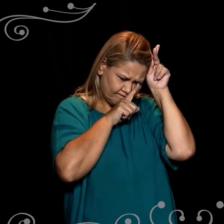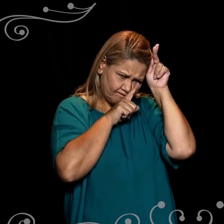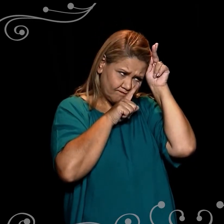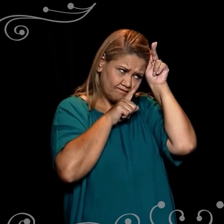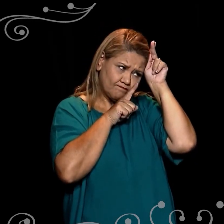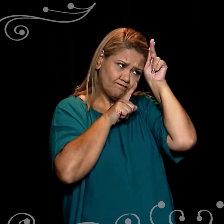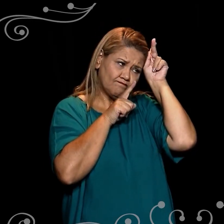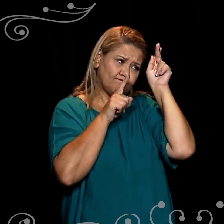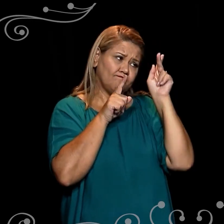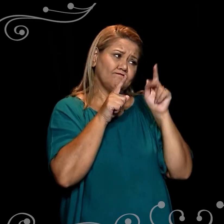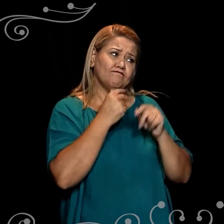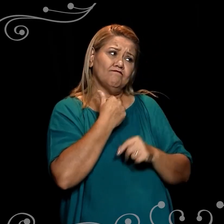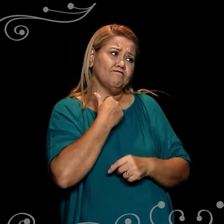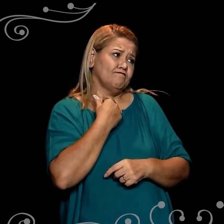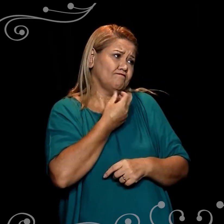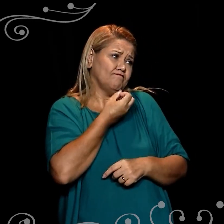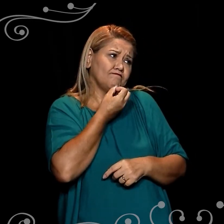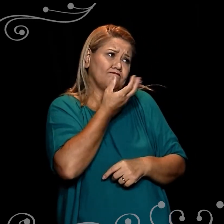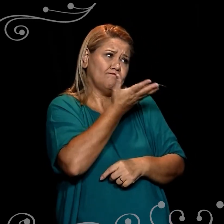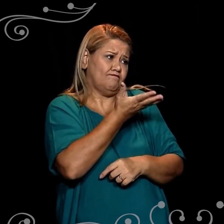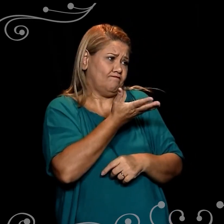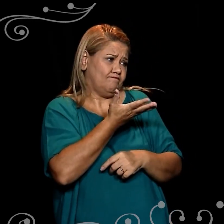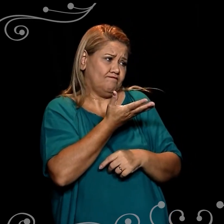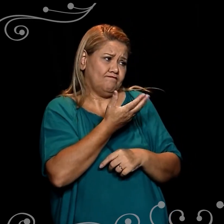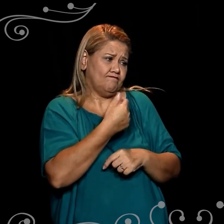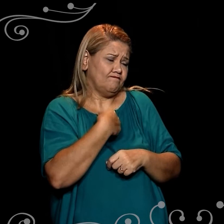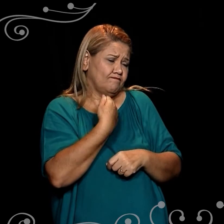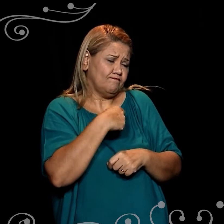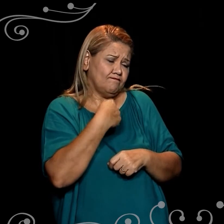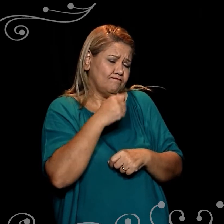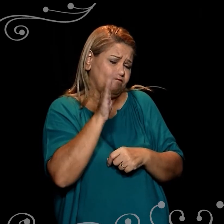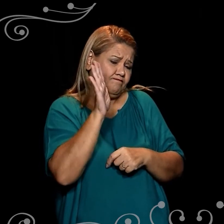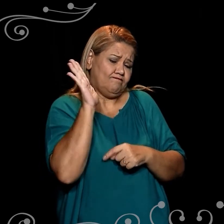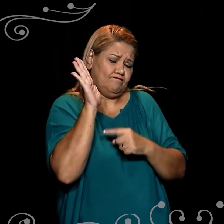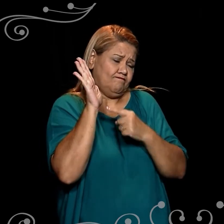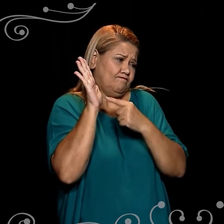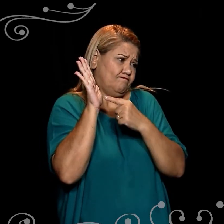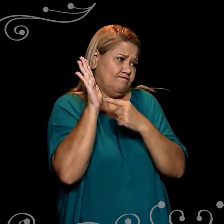ninguém, pois havia jurado, e não se pode quebrar um juramento.